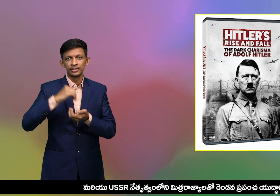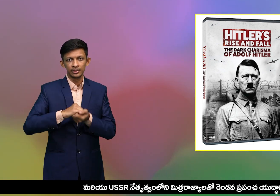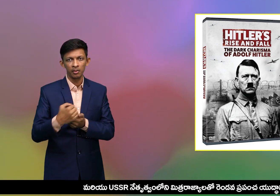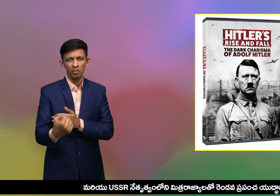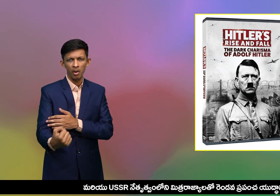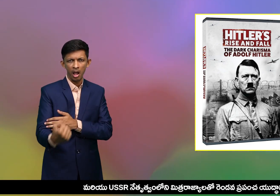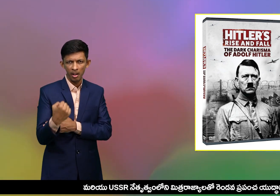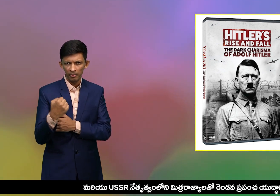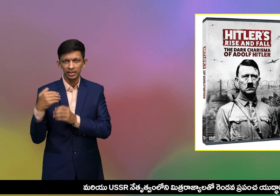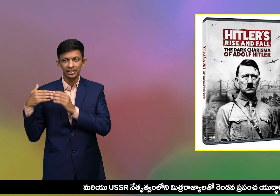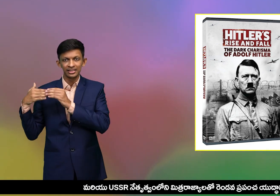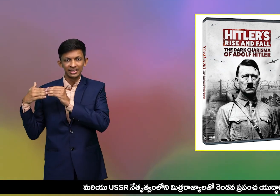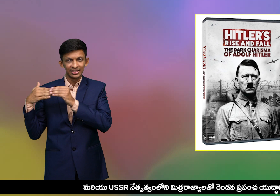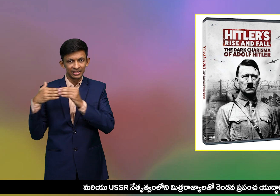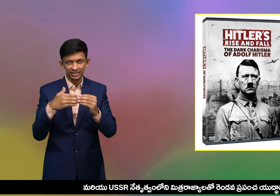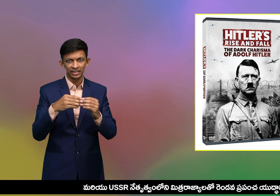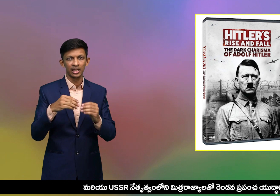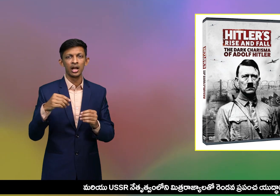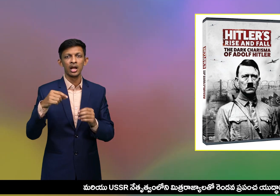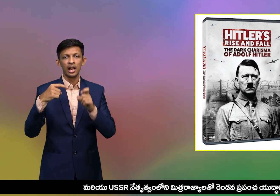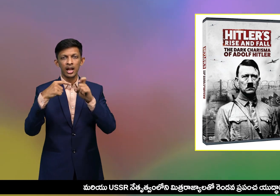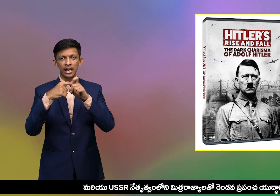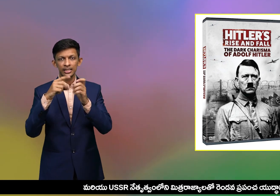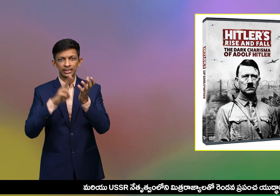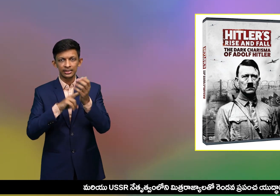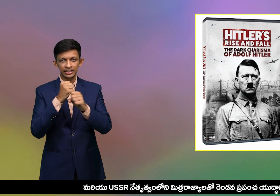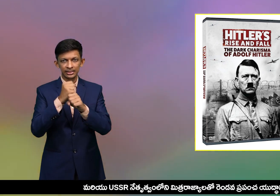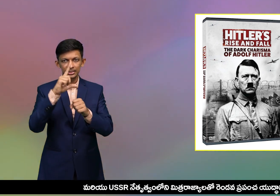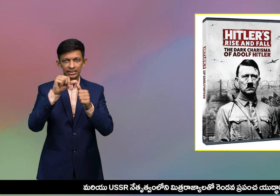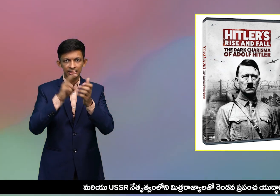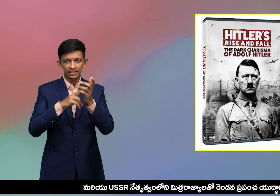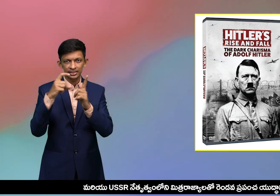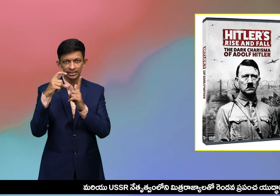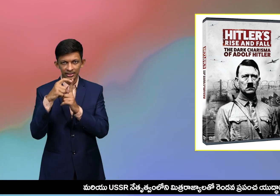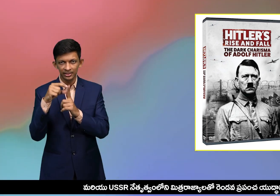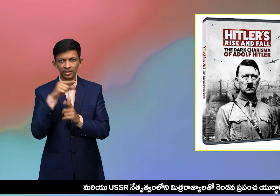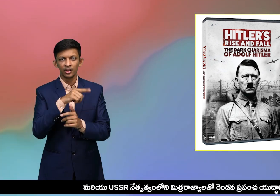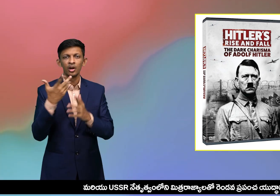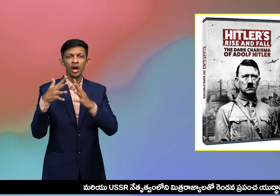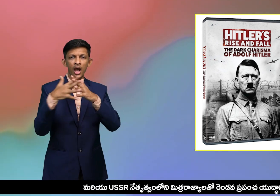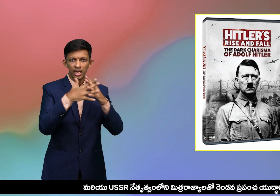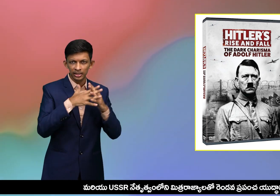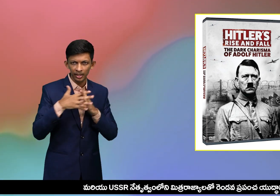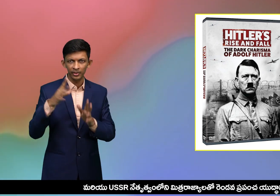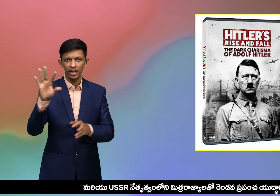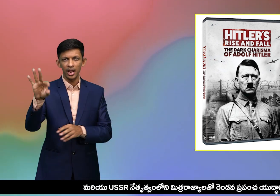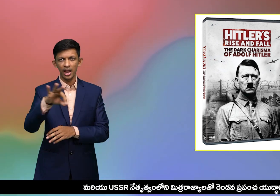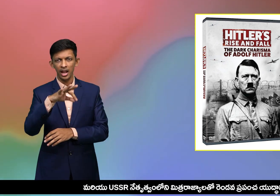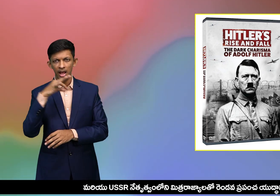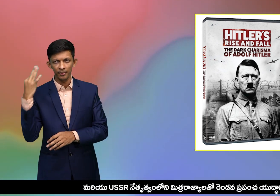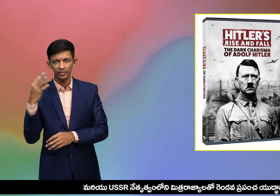యుఎస్ఎస్ఆర్ నేతృత్వంలోని మిత్రరాజ్యాలతో రెండవ ప్రపంచ యుద్ధానికి దారితీసింది.